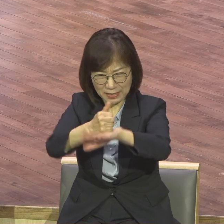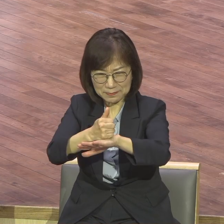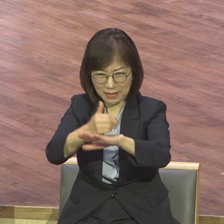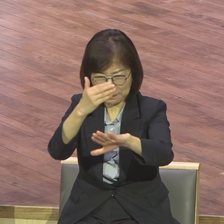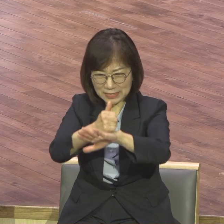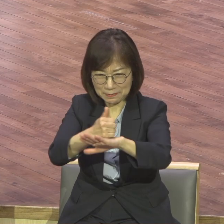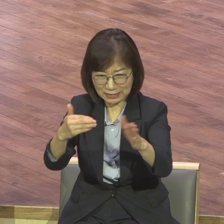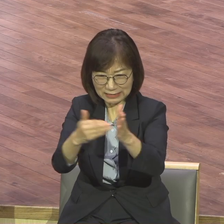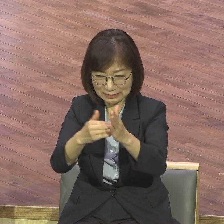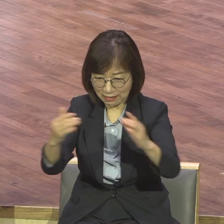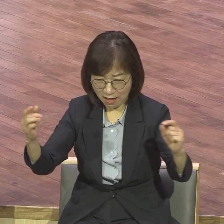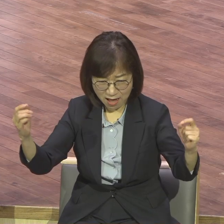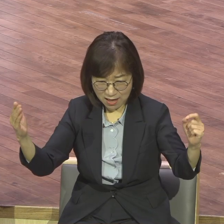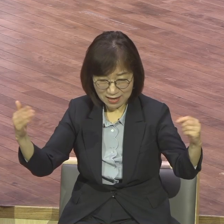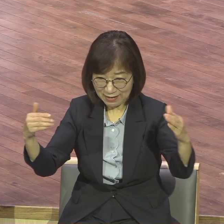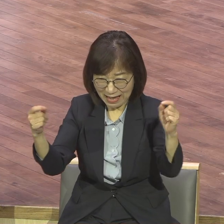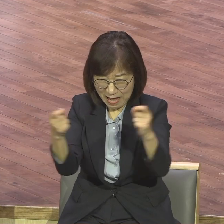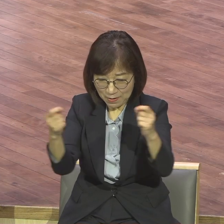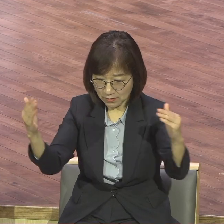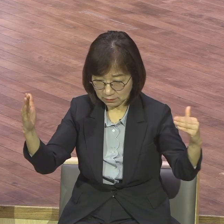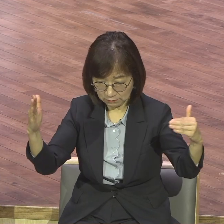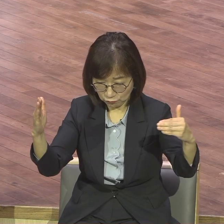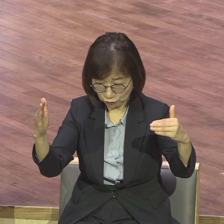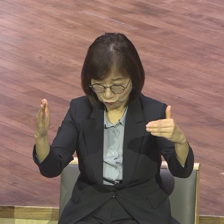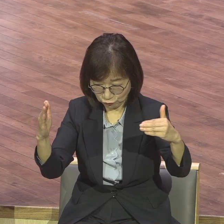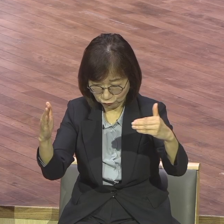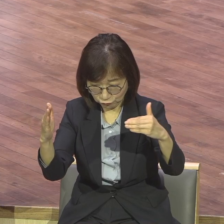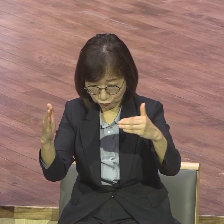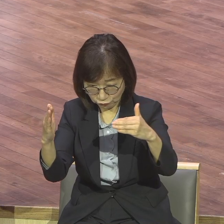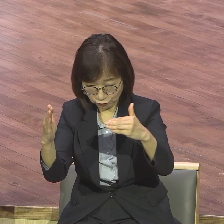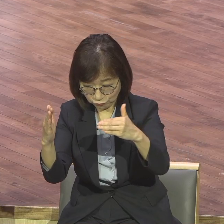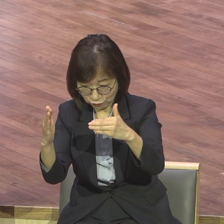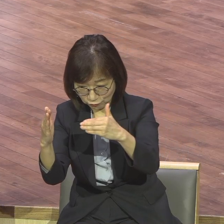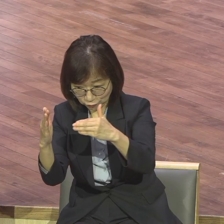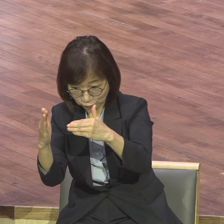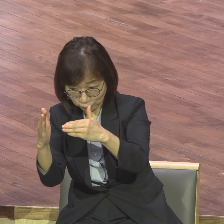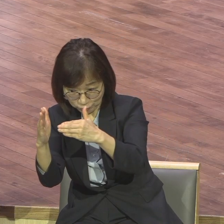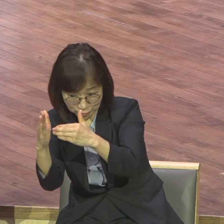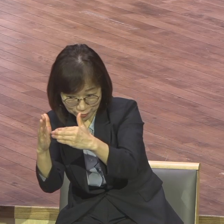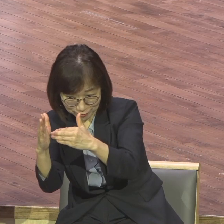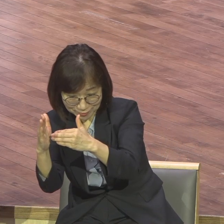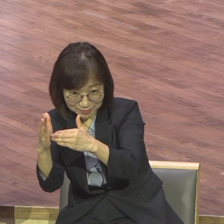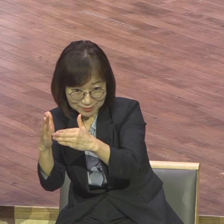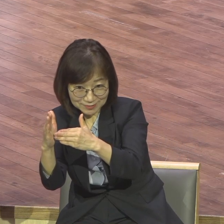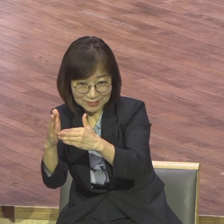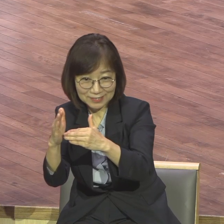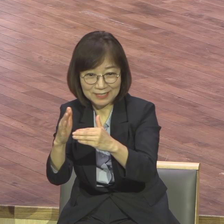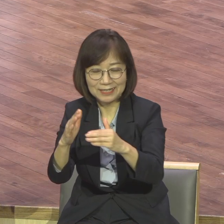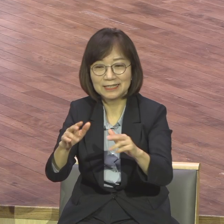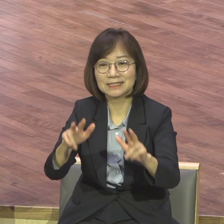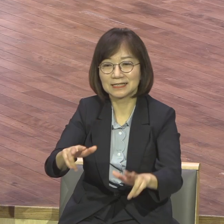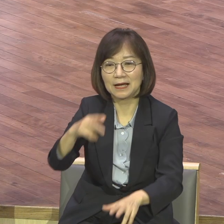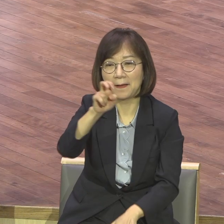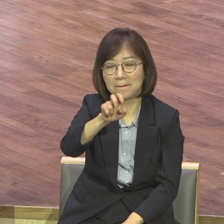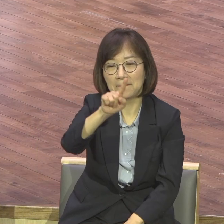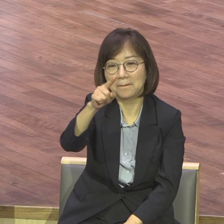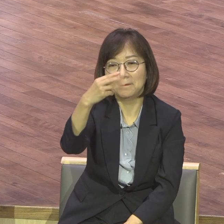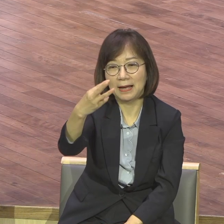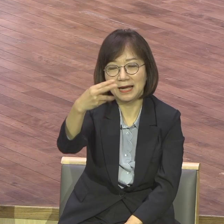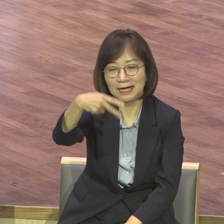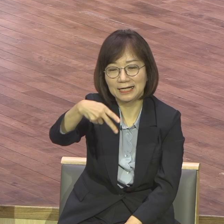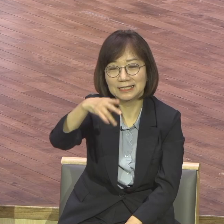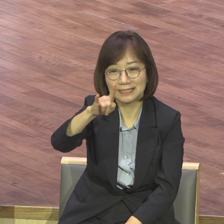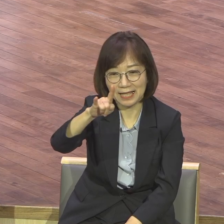진짜 끝난다라고 하는 종말인데 그 종말이 있는데 그 중에서 최고 마지막이 말세의 지말이라 그렇게